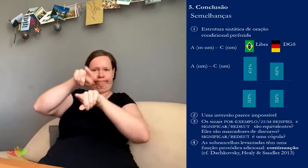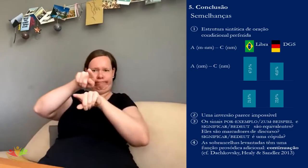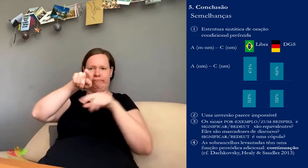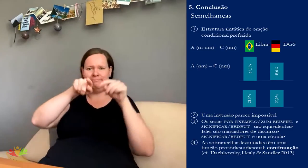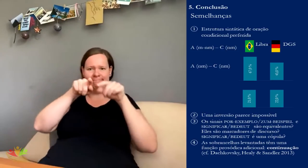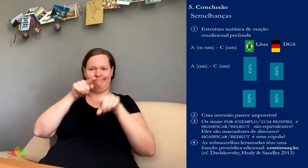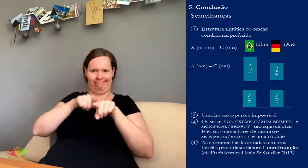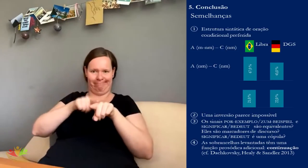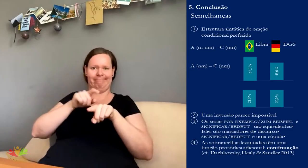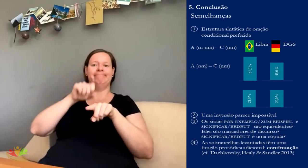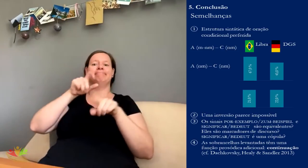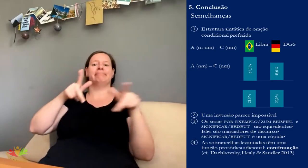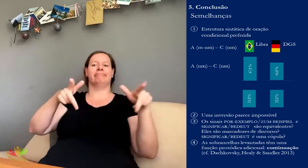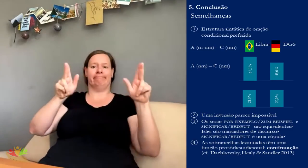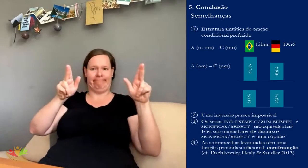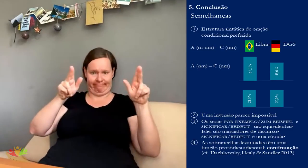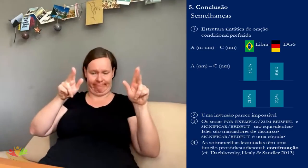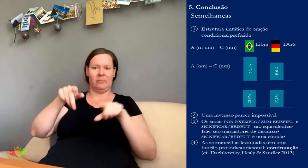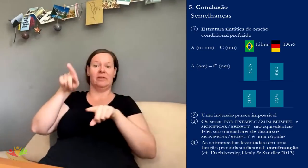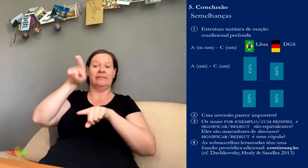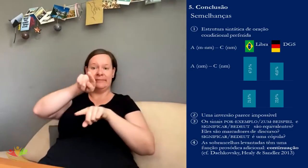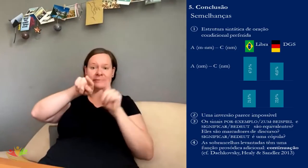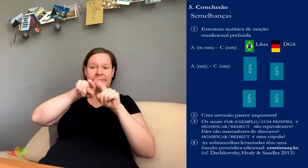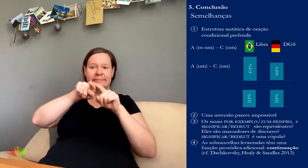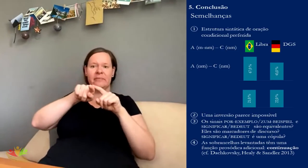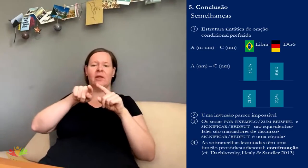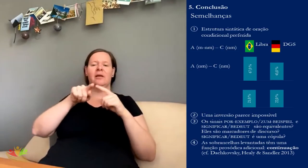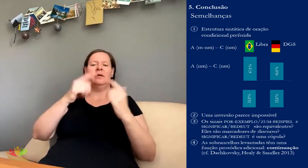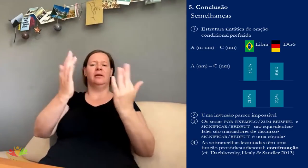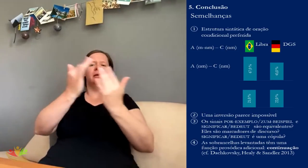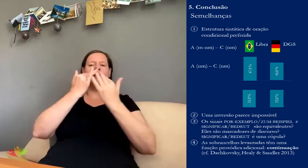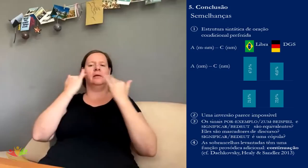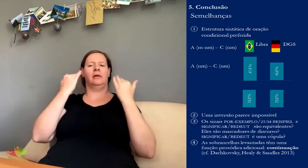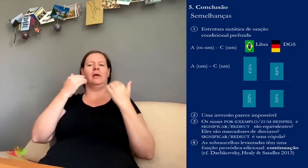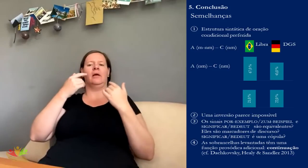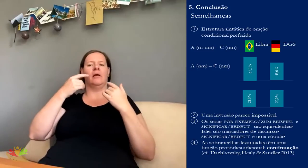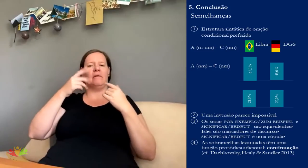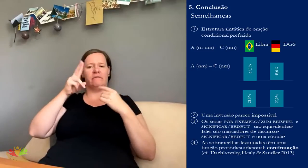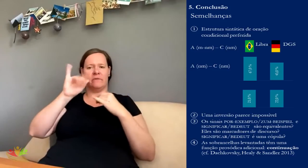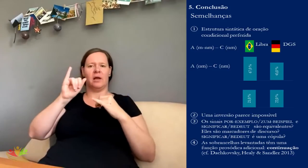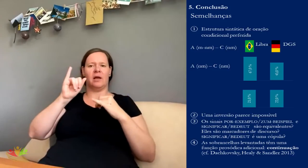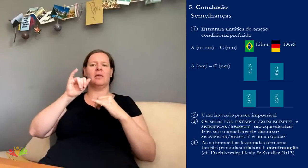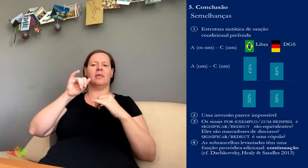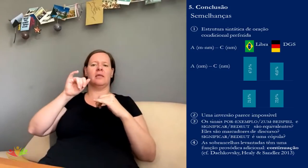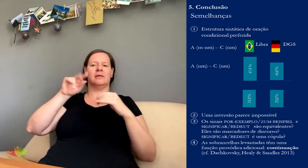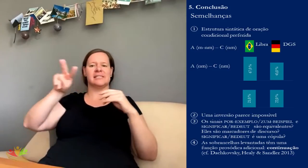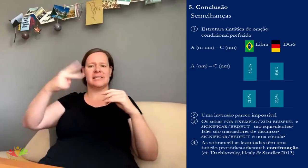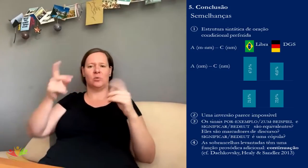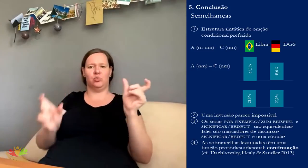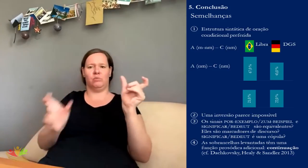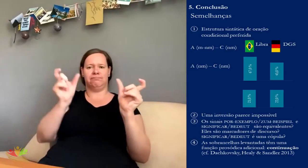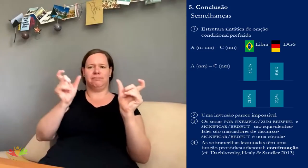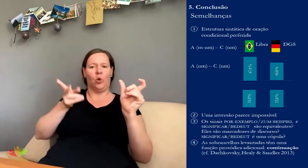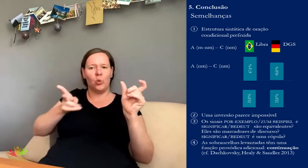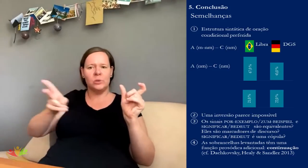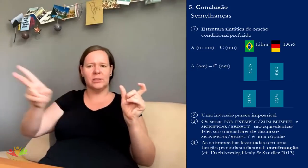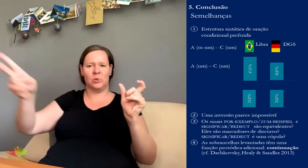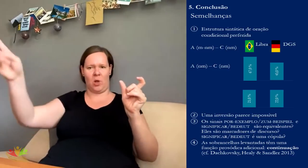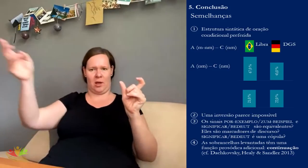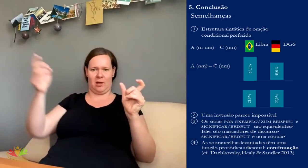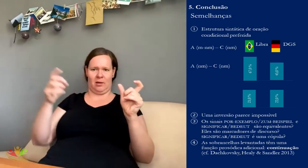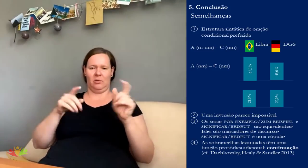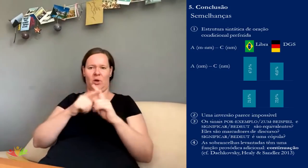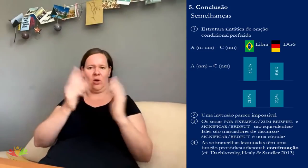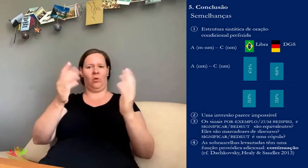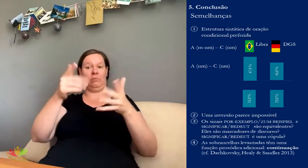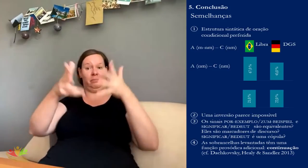ver se isso não tem uma função prosódica adicional, como, por exemplo, somente marcar